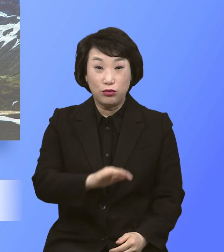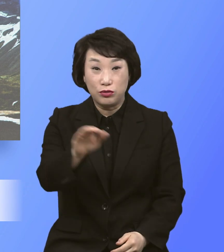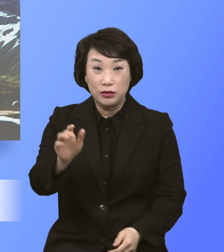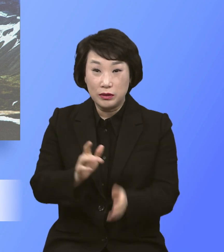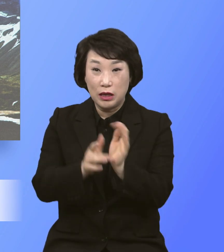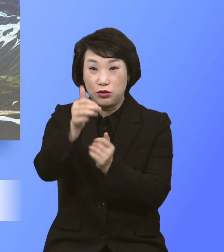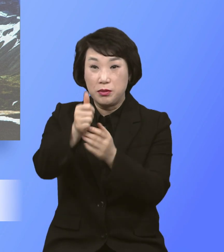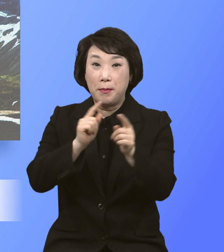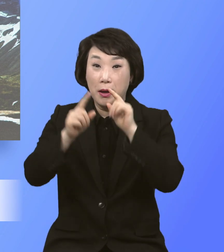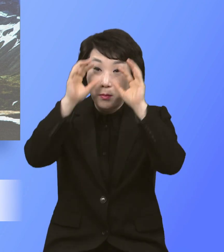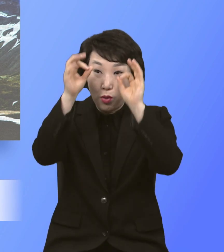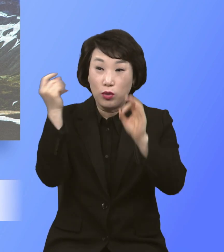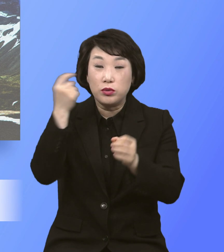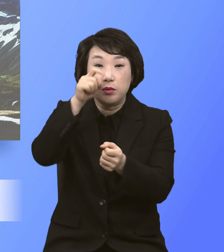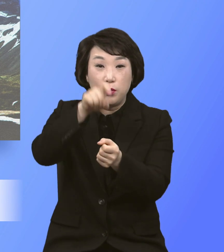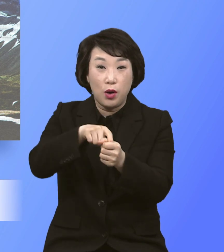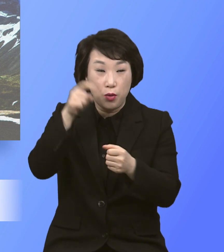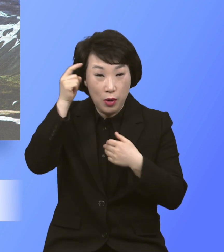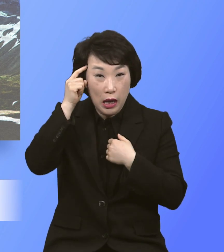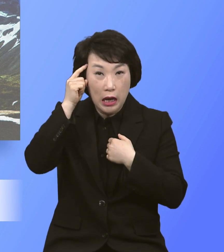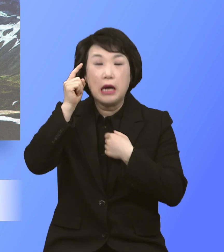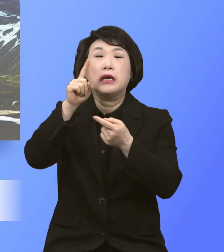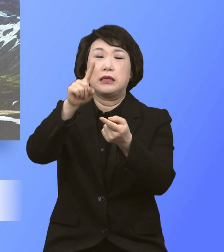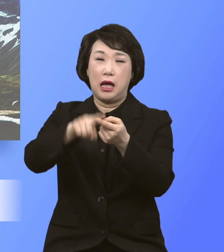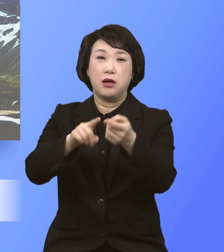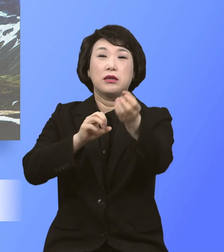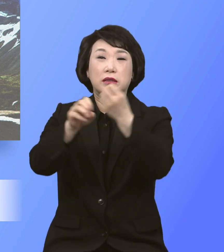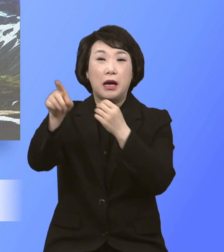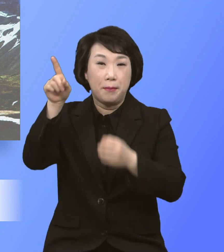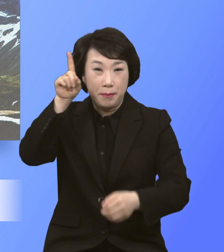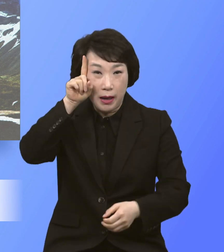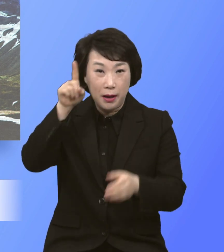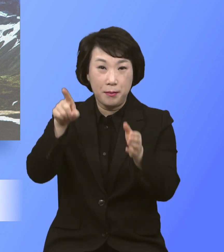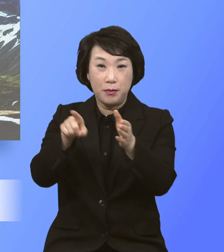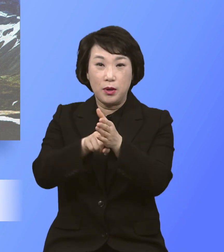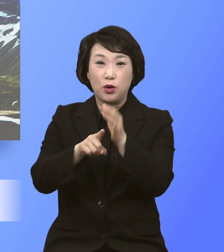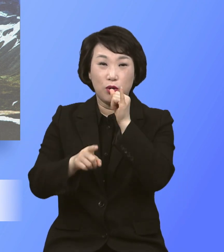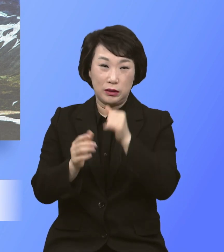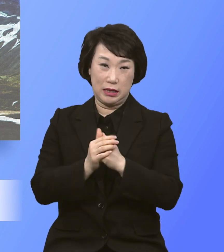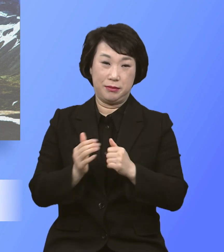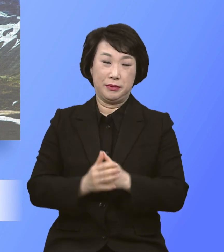예수님 말씀을 듣는 것은 그대로 된다고 믿기 때문에